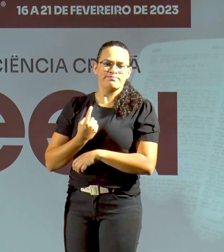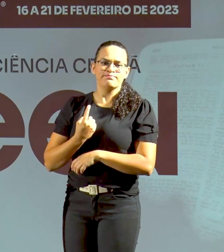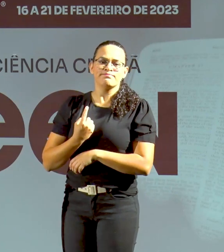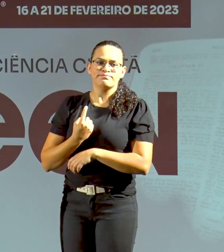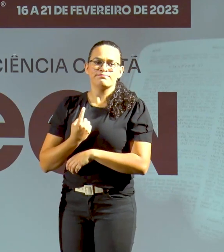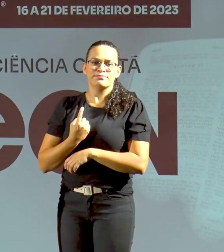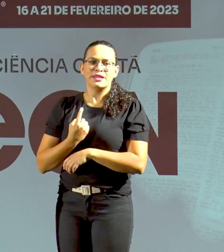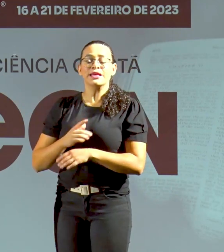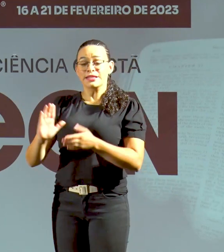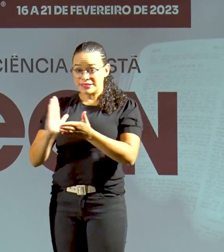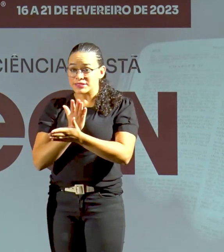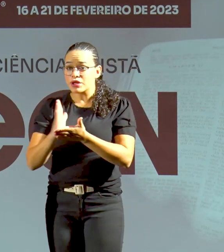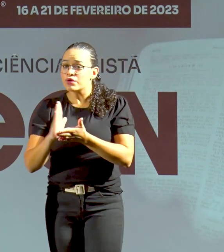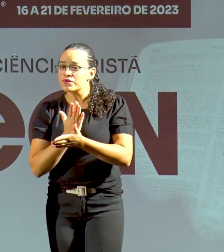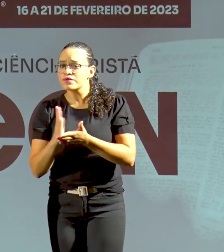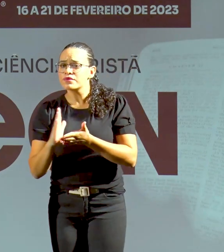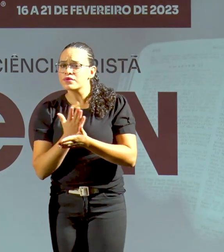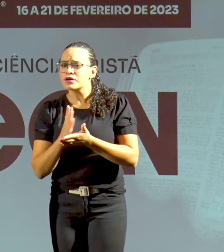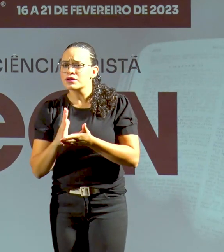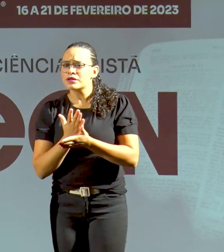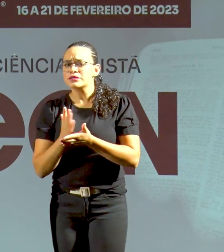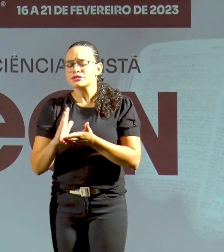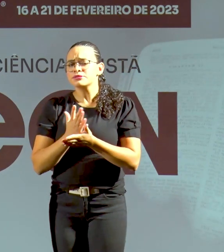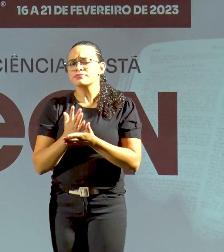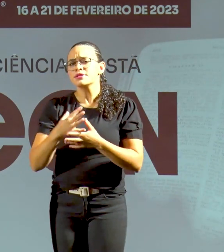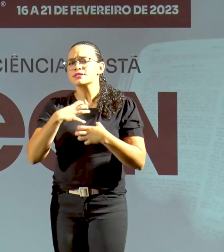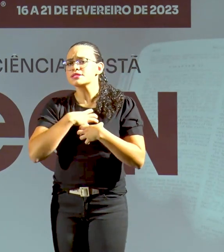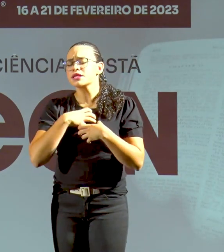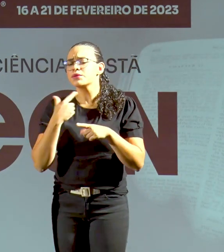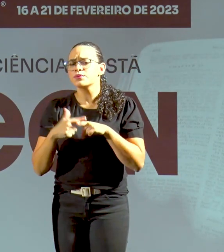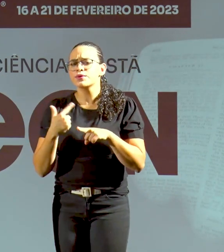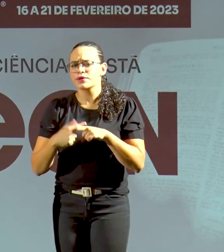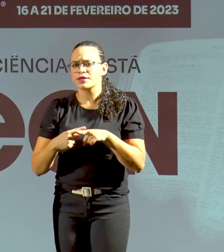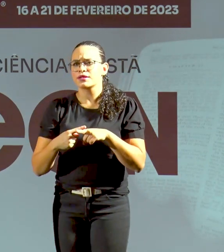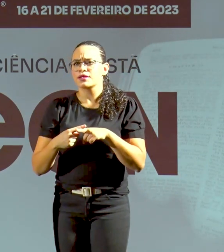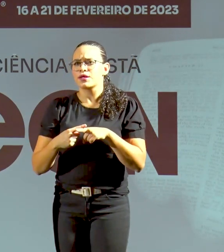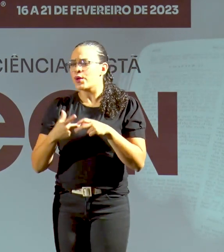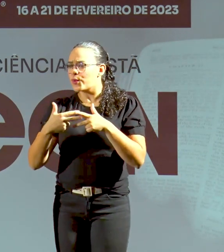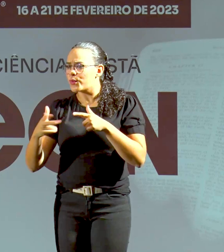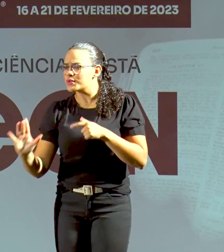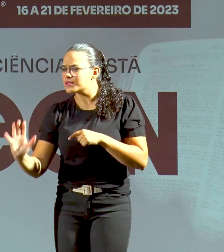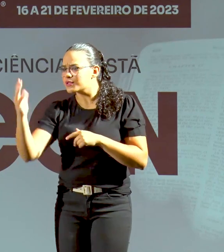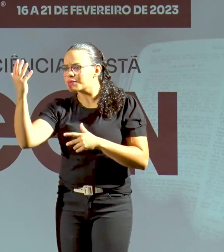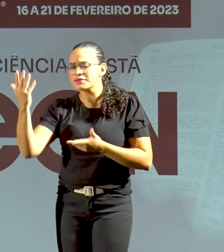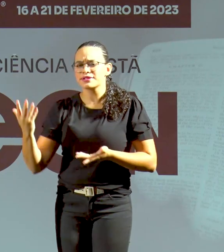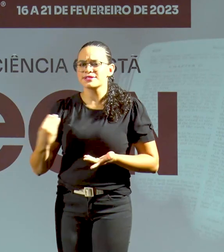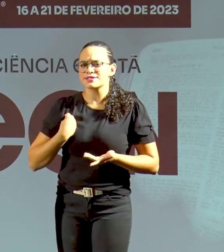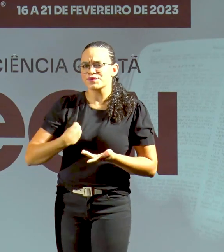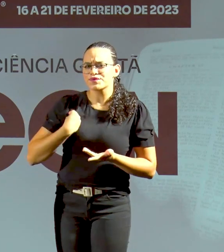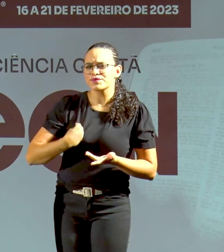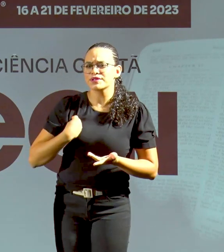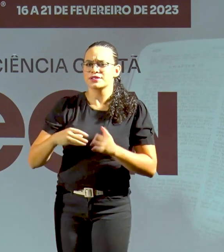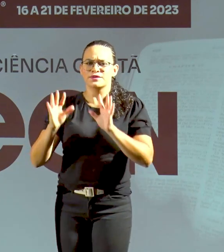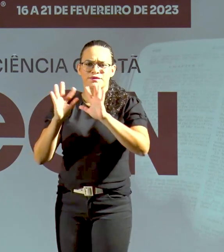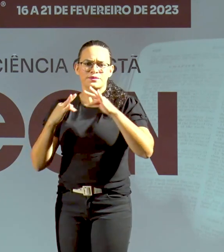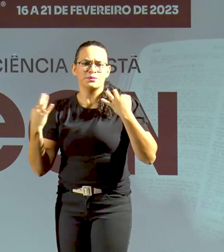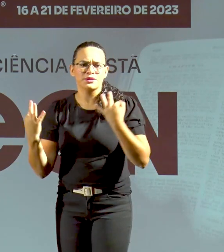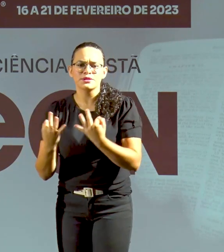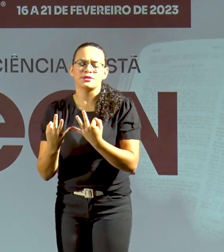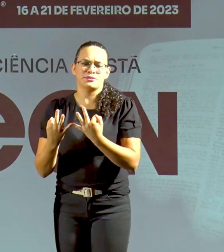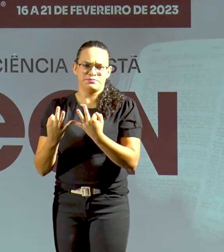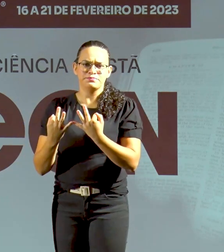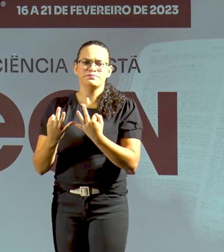e talvez se sinta assim por algo que está acontecendo por uma situação que está vivendo familiar